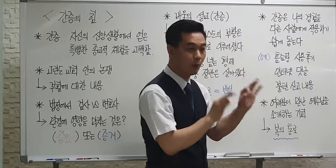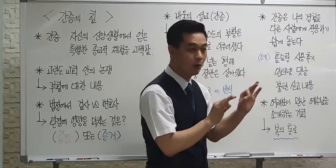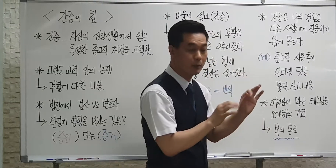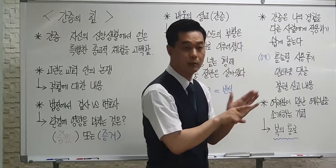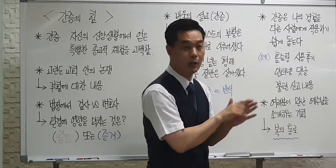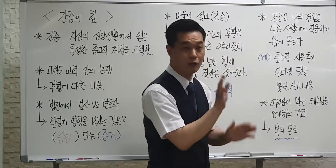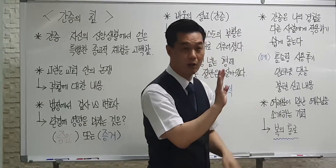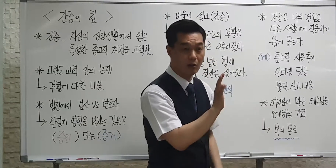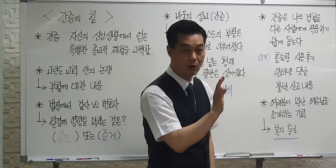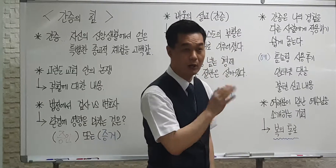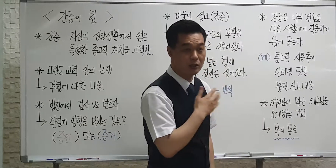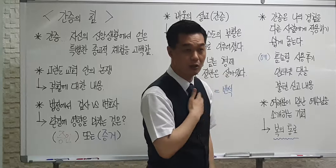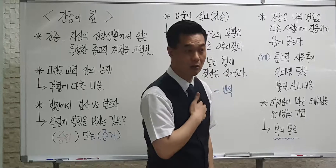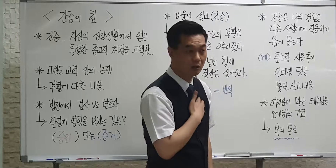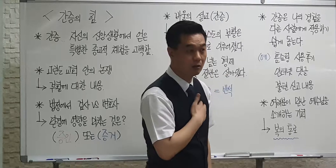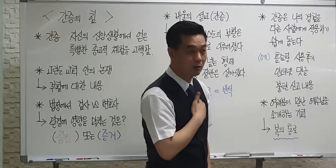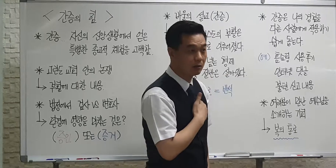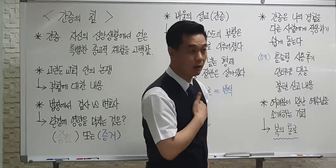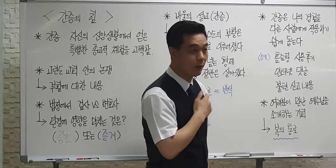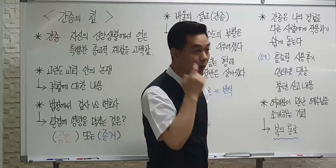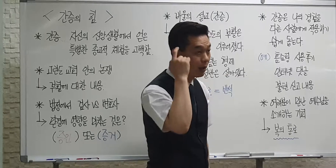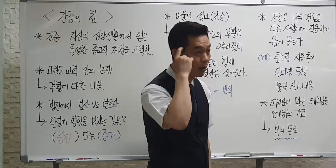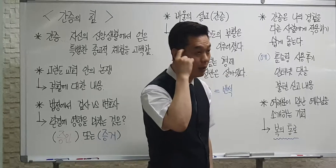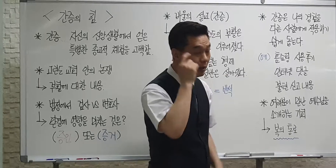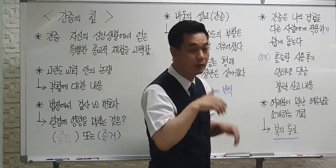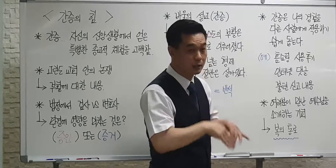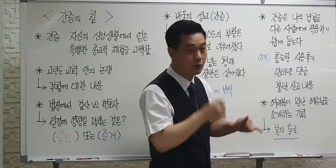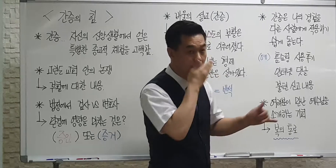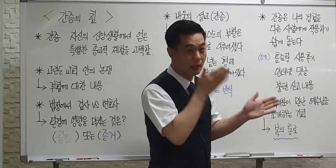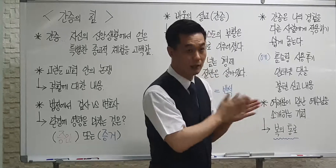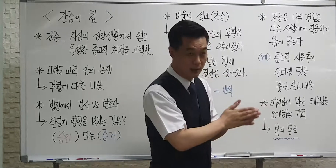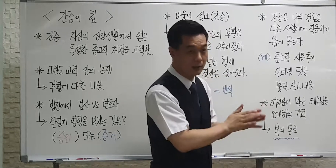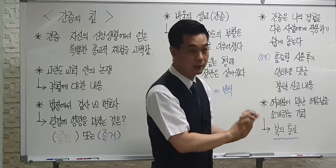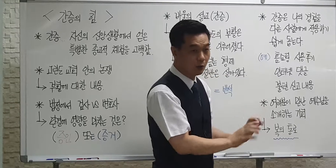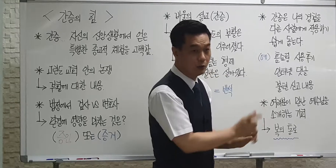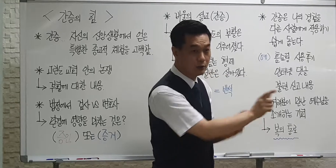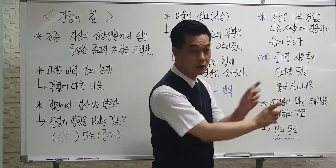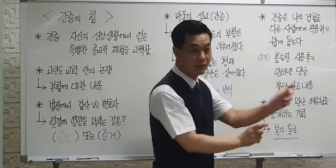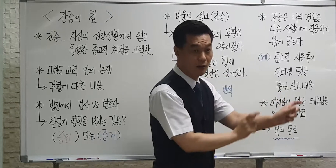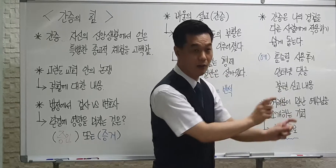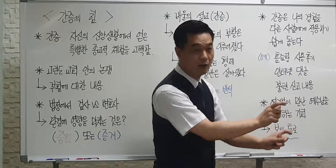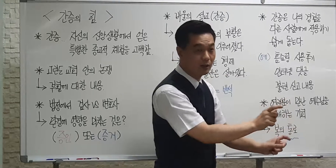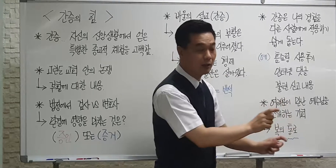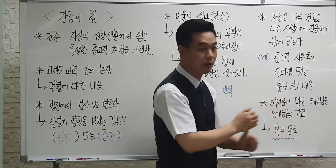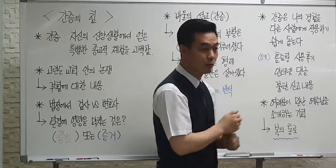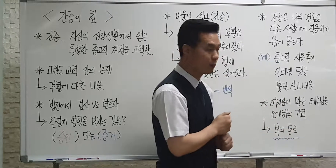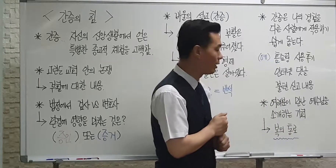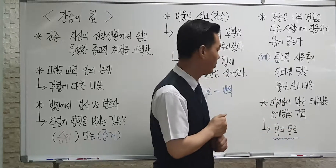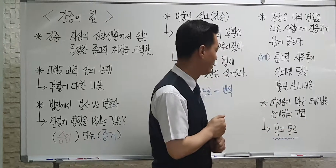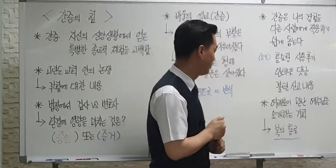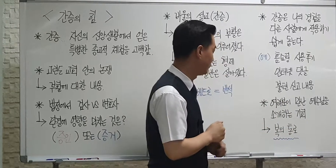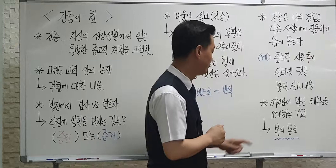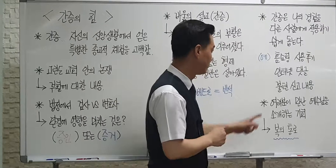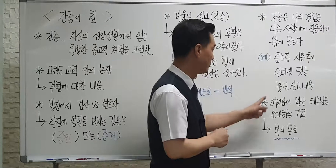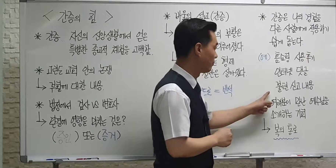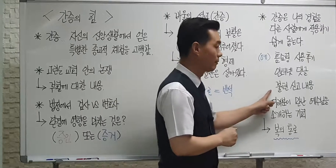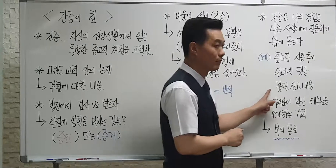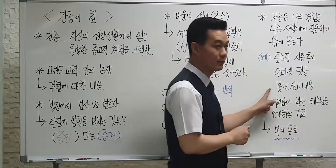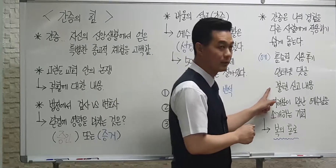보고 믿으면 안 돼요. 알죠? 네, 왜? 직원들이 짜고 올릴 수 있어요. 네, 조심해야 돼요.